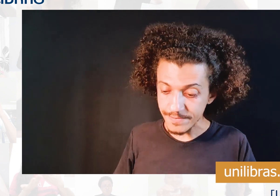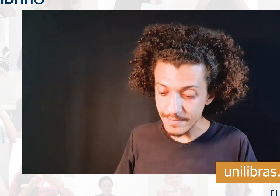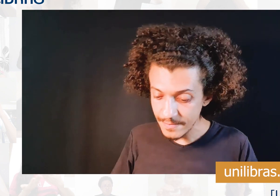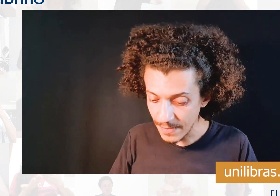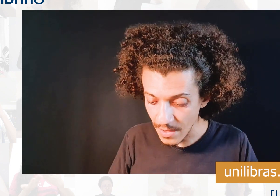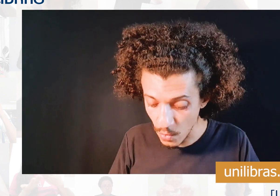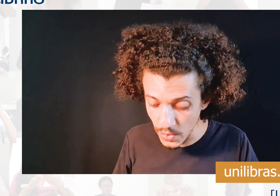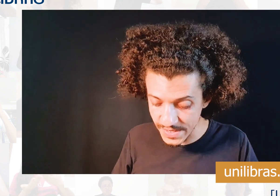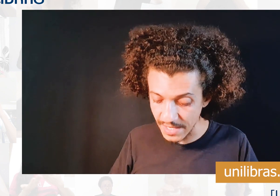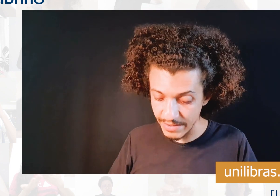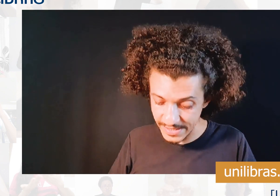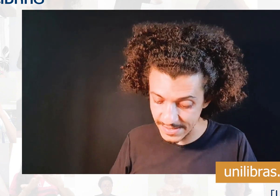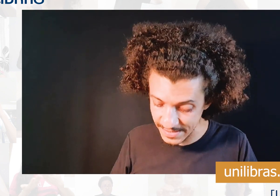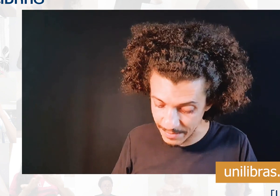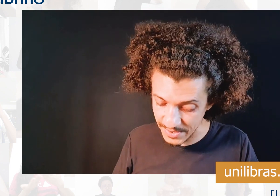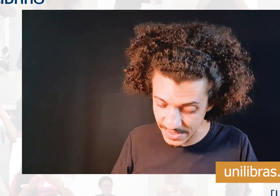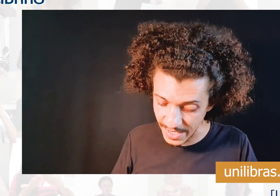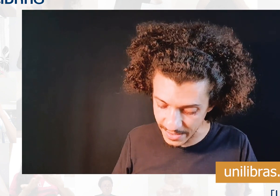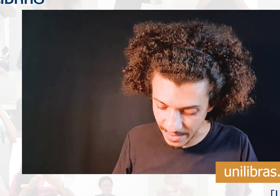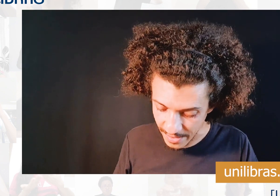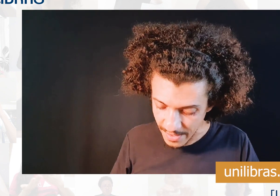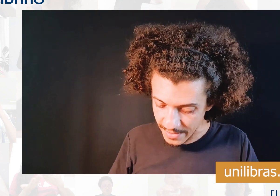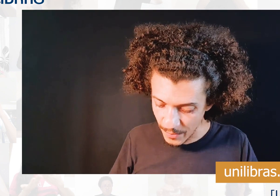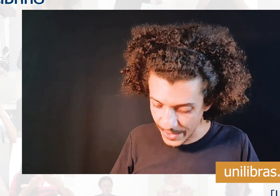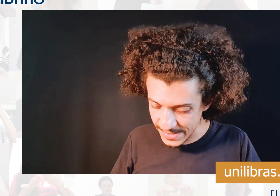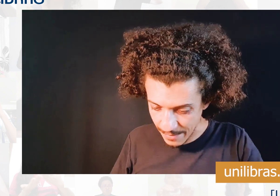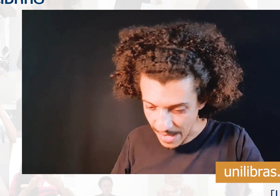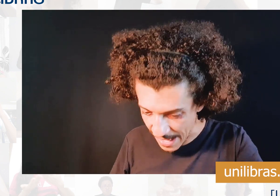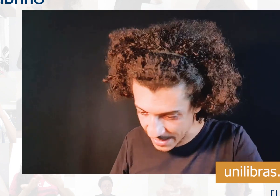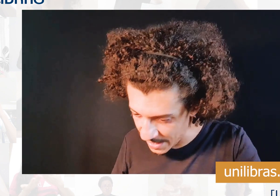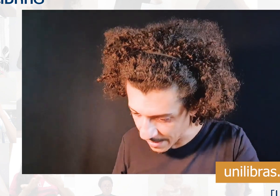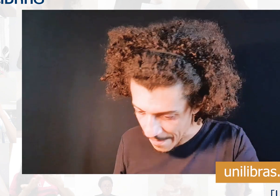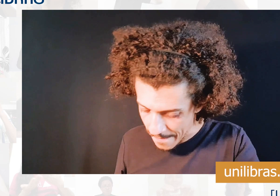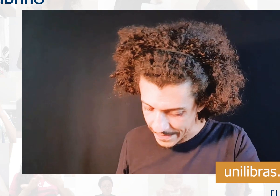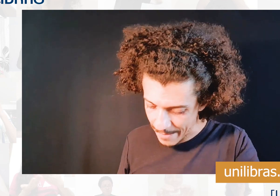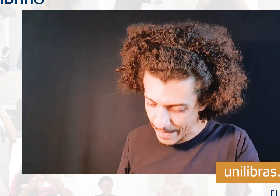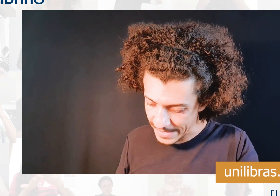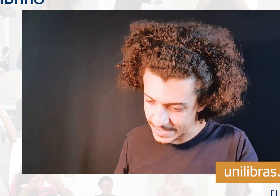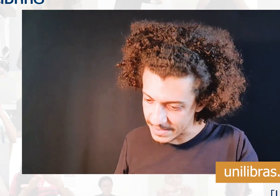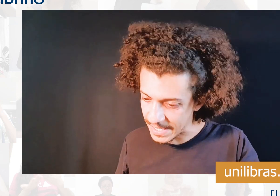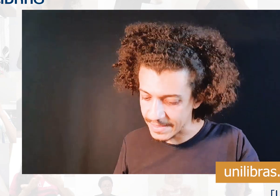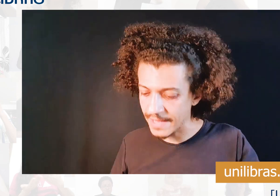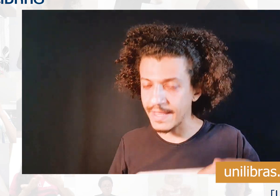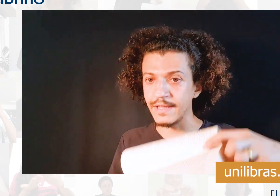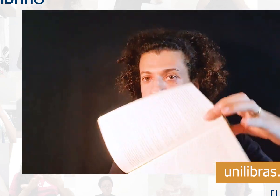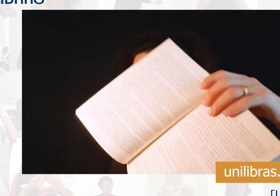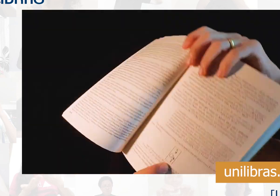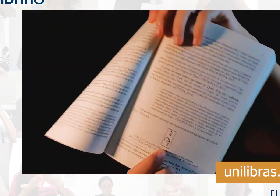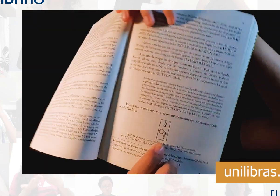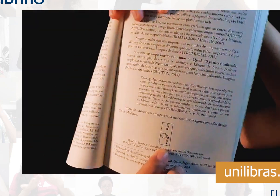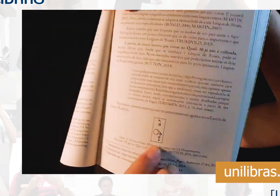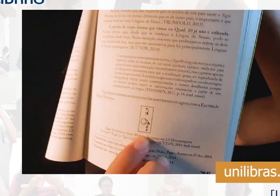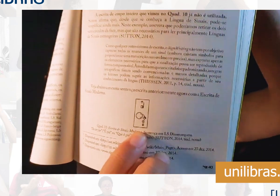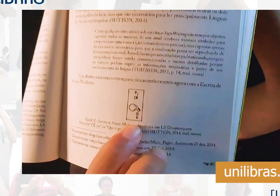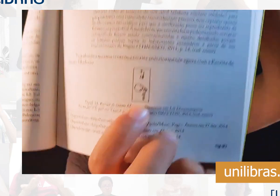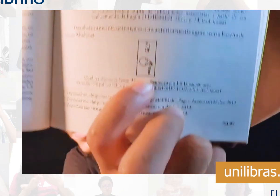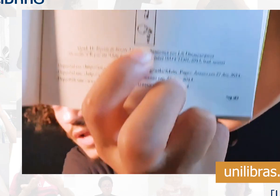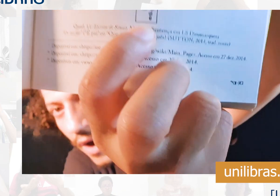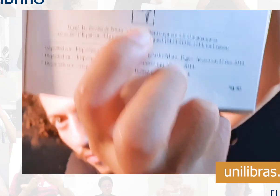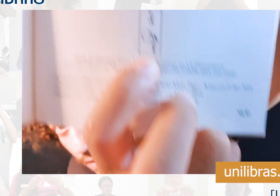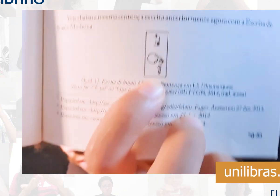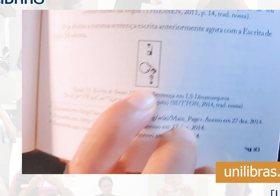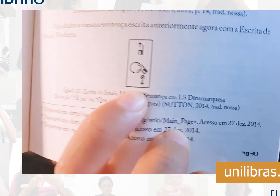sinais, usando esse sistema de escrita. Então, por exemplo, aqui na página 73, tem